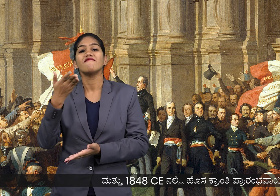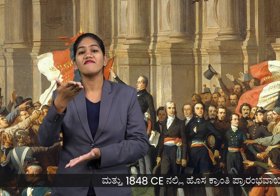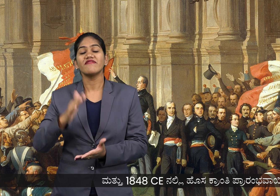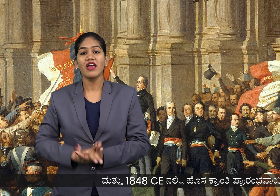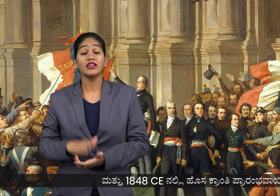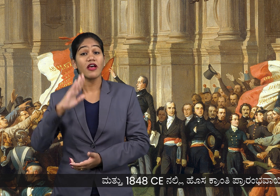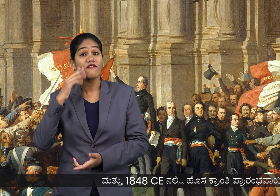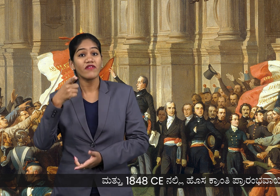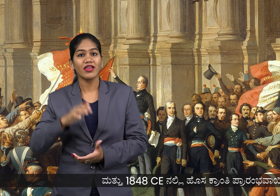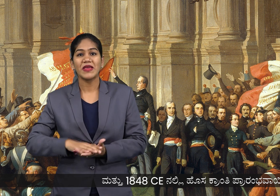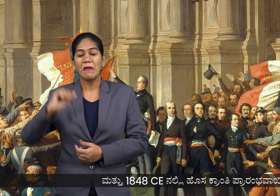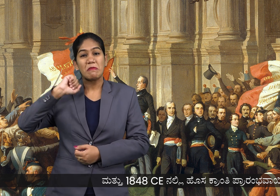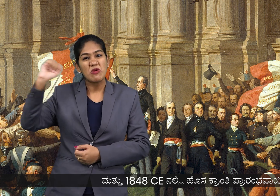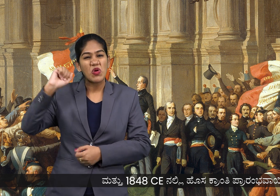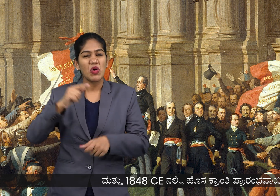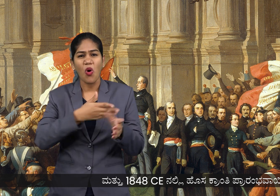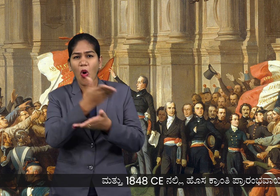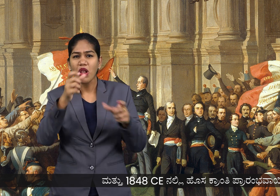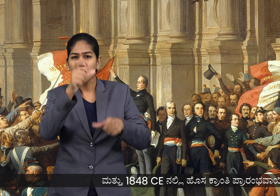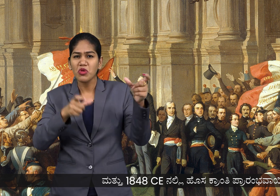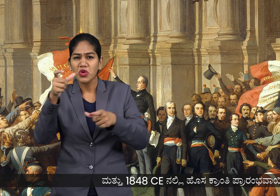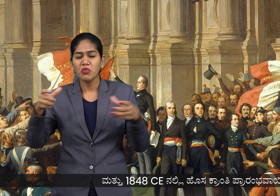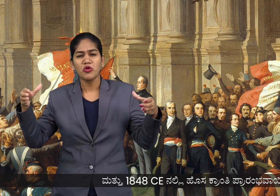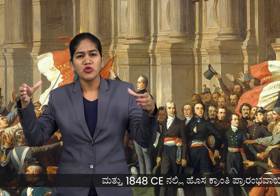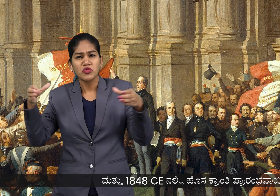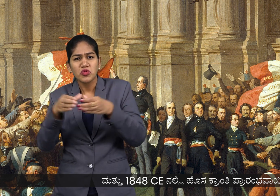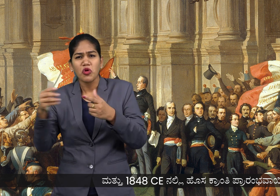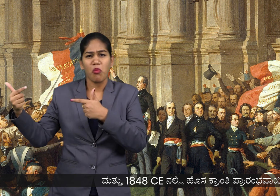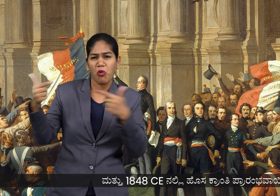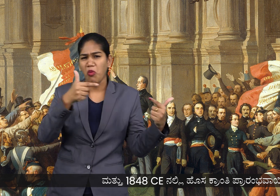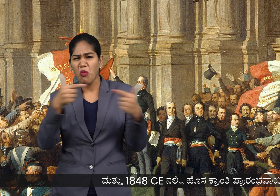ಮತ್ತು 1848 ಸಿನಲ್ಲಿ ಹೊಸ ಕ್ರಾಂತಿ ಪ್ರಾರಂಭವಾಯಿತು.